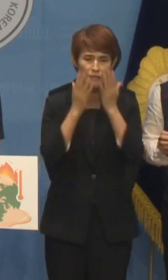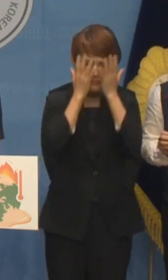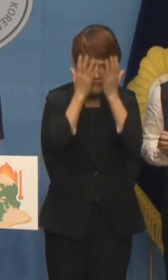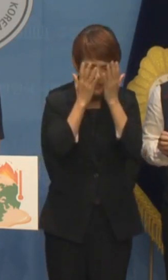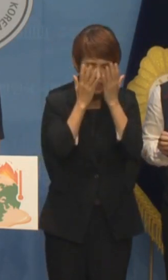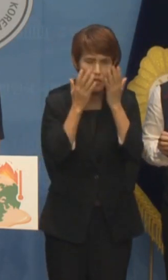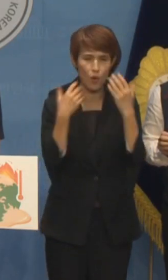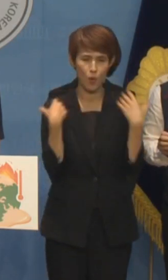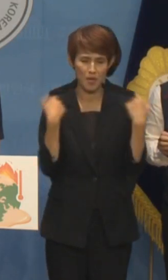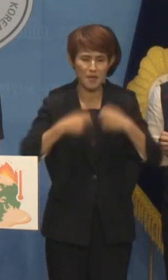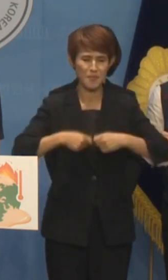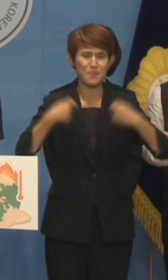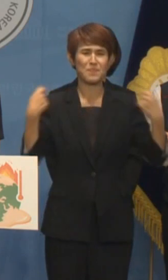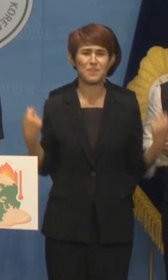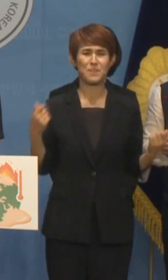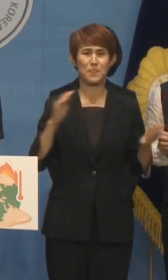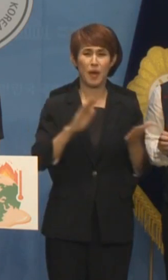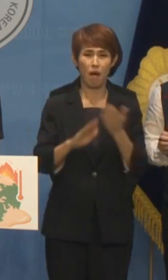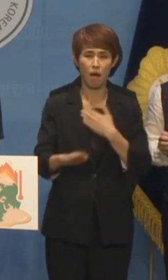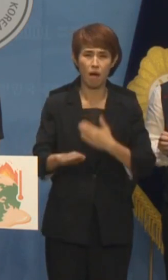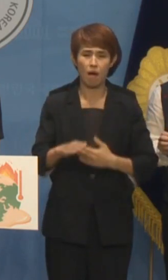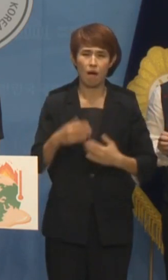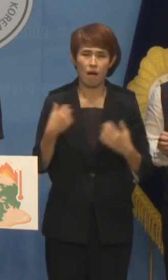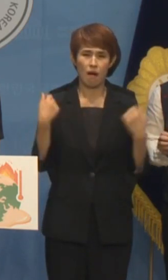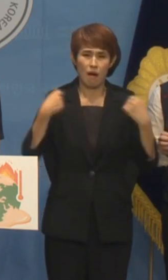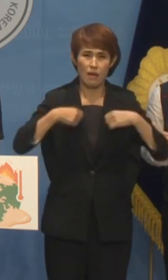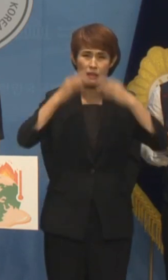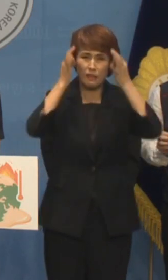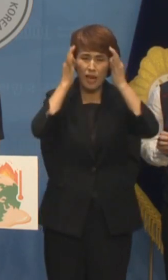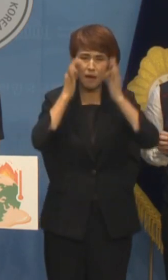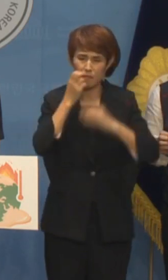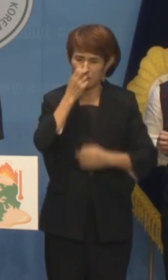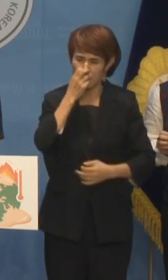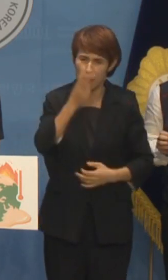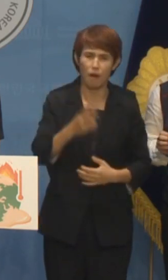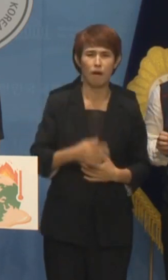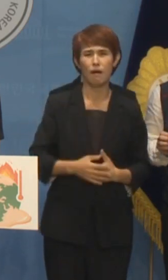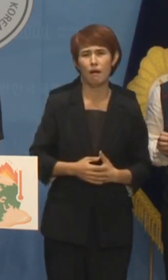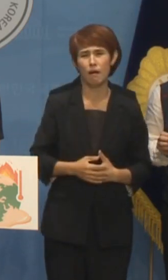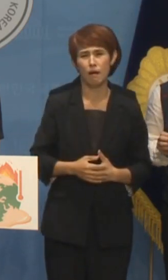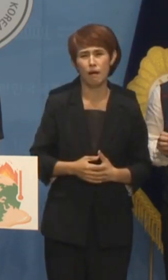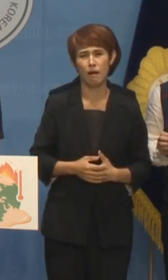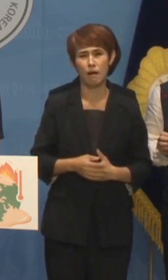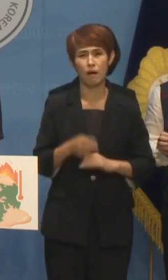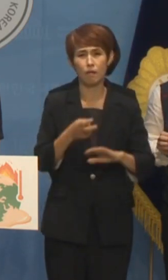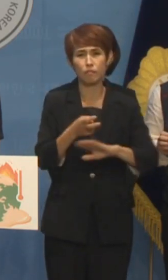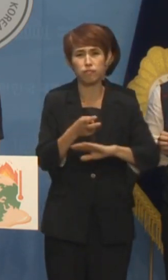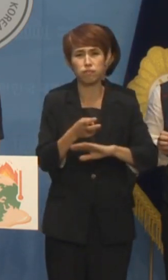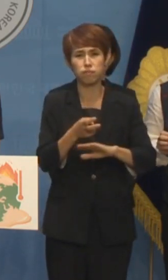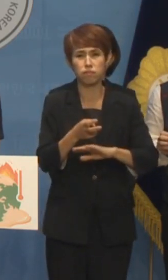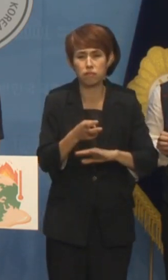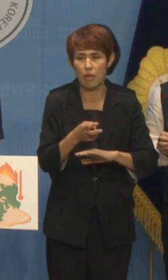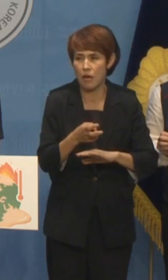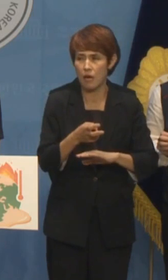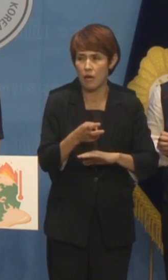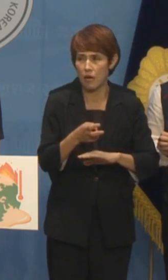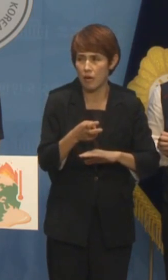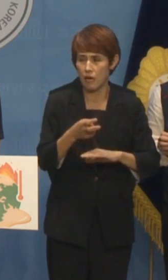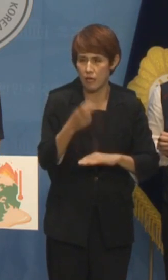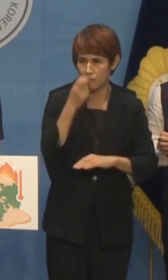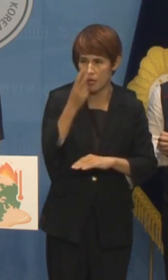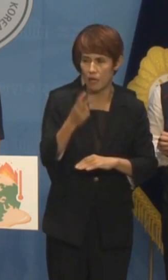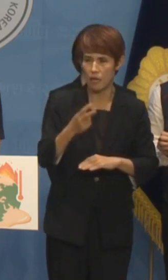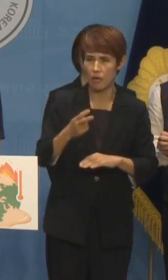갈아입어도 온몸에서 땀 냄새가 나 대중교통을 이용하는 노동자 스스로는 물론이고 주변 눈치를 살필 수밖에